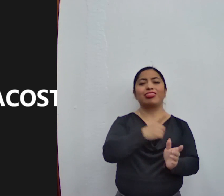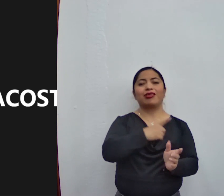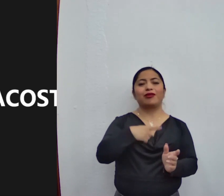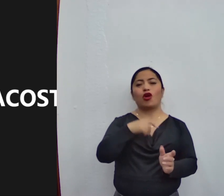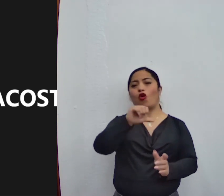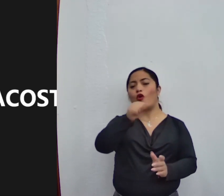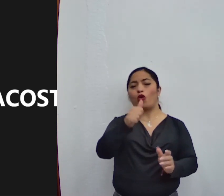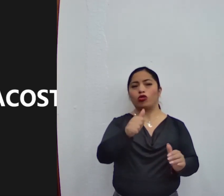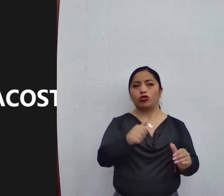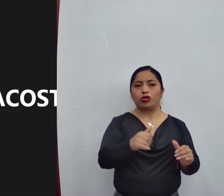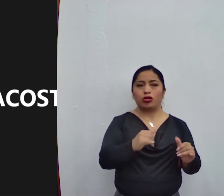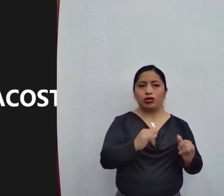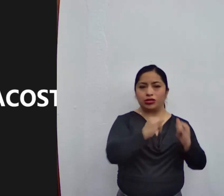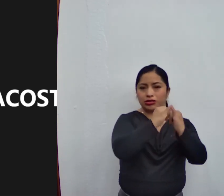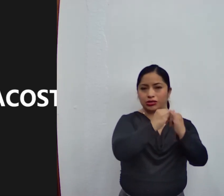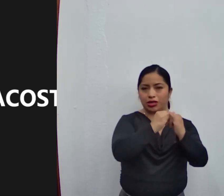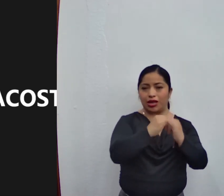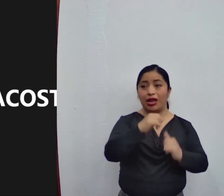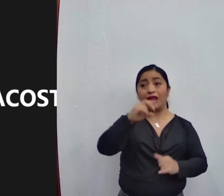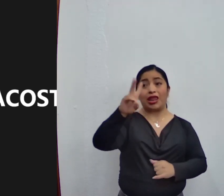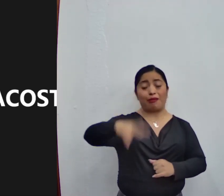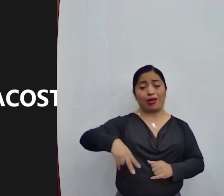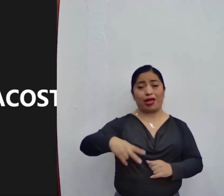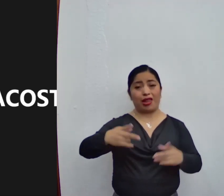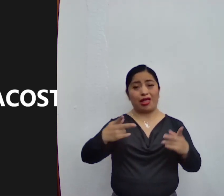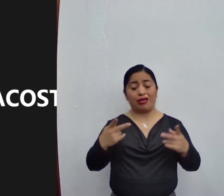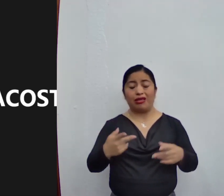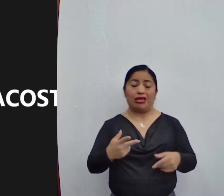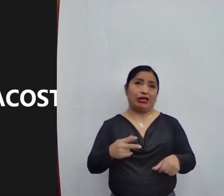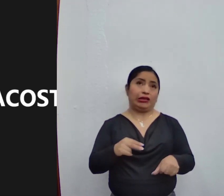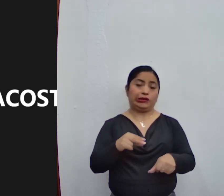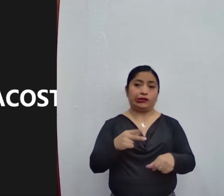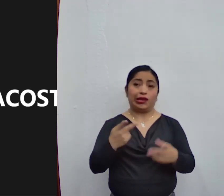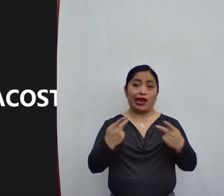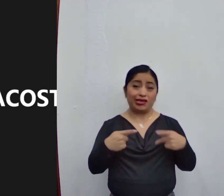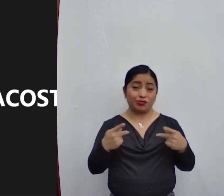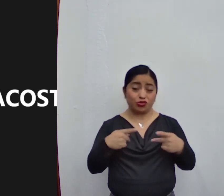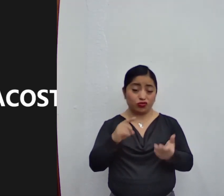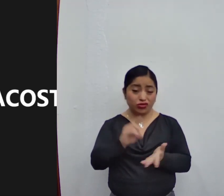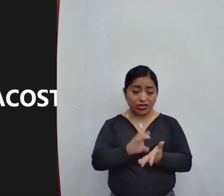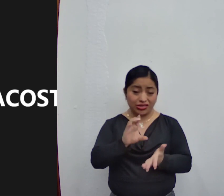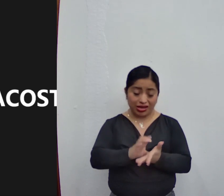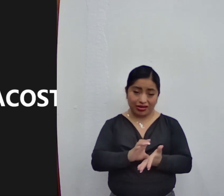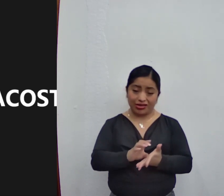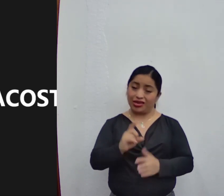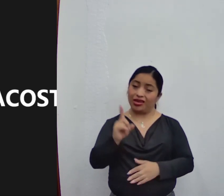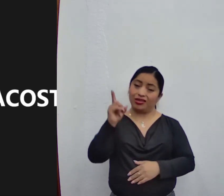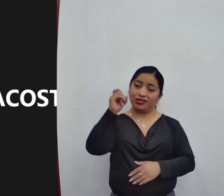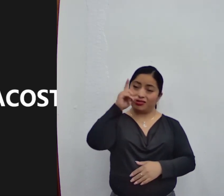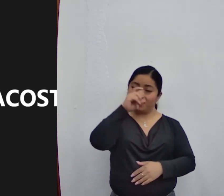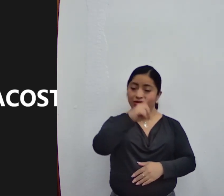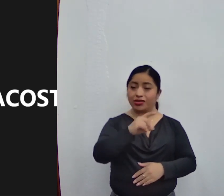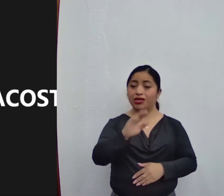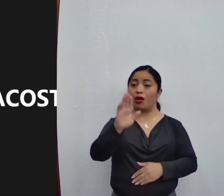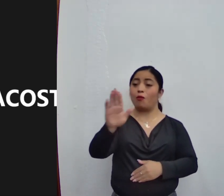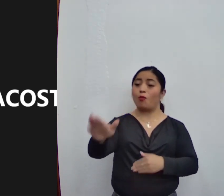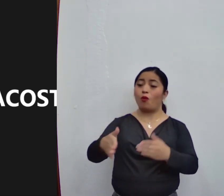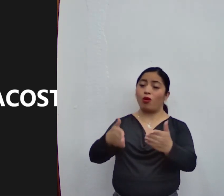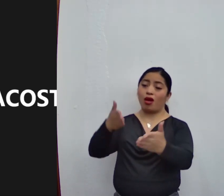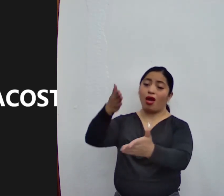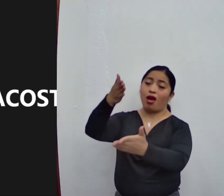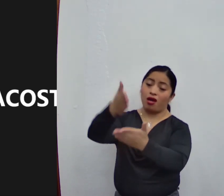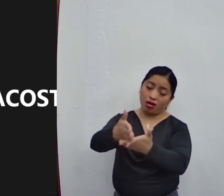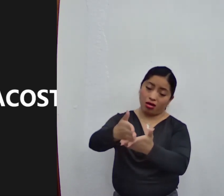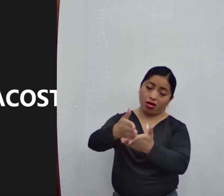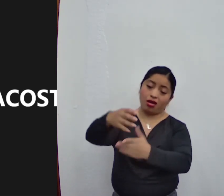Regularmente el trámite es engorroso para los pacientes porque tienen que ir primero al sistema municipal DIF a que les